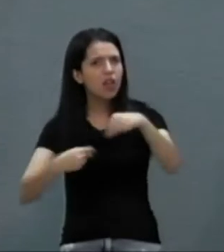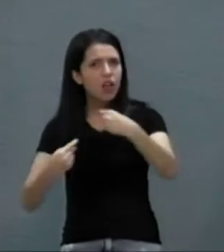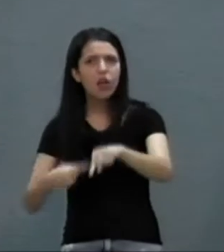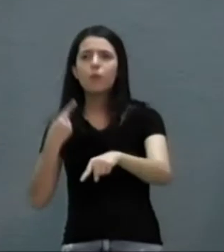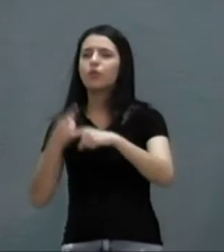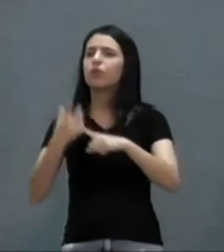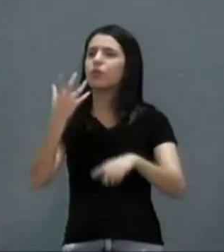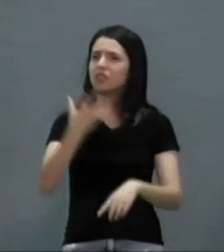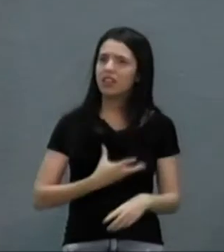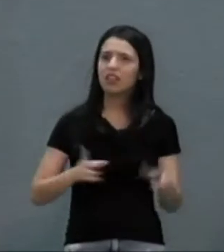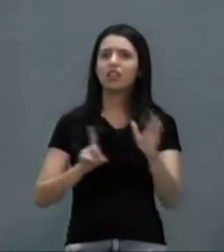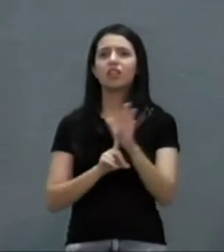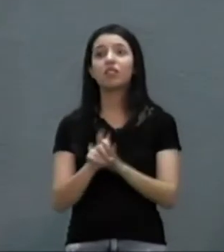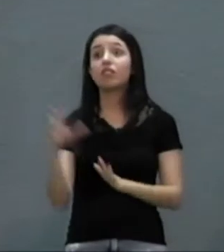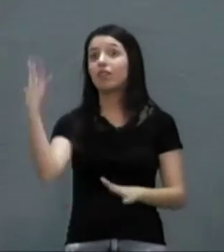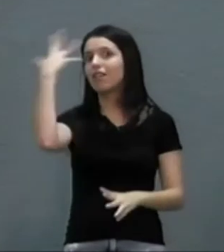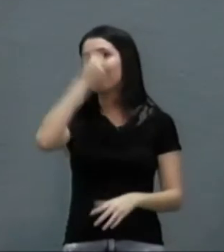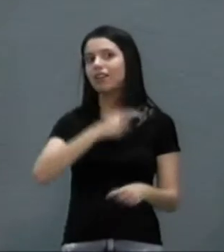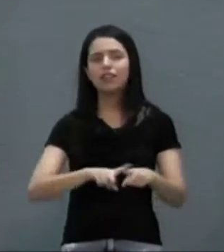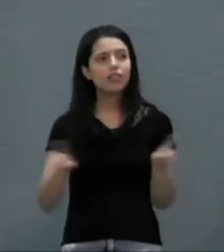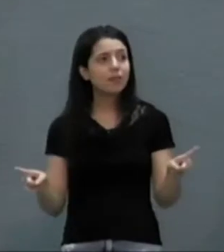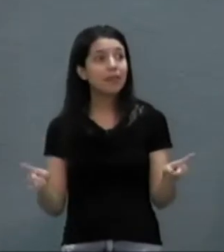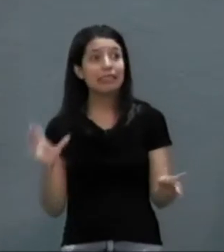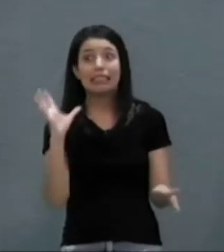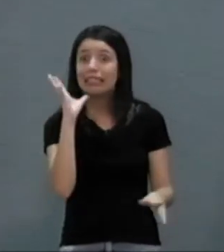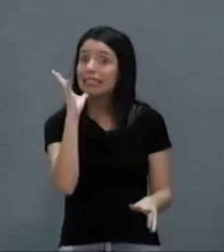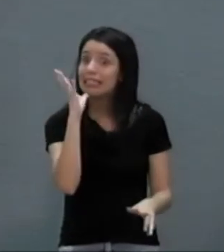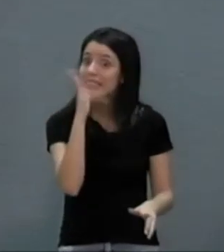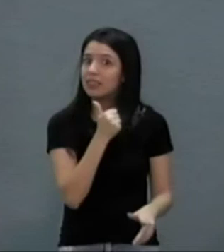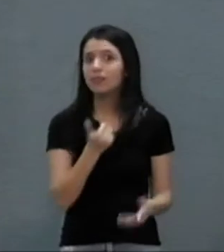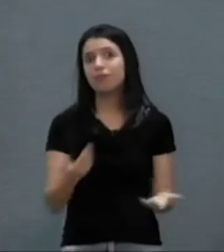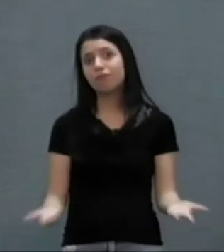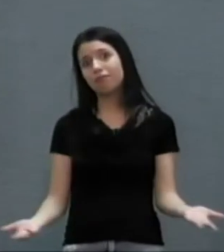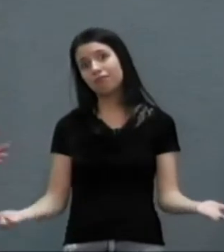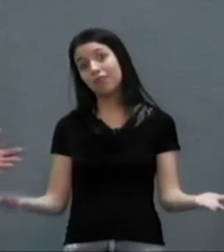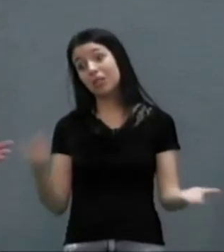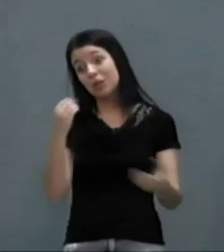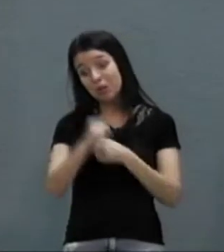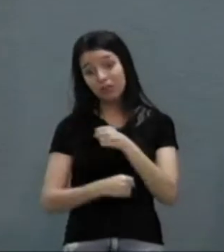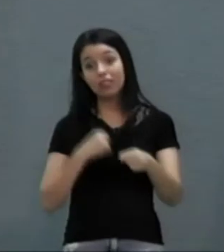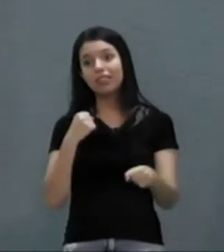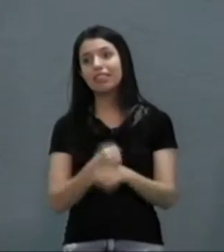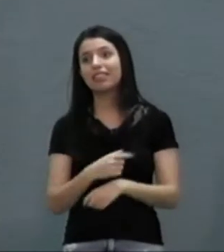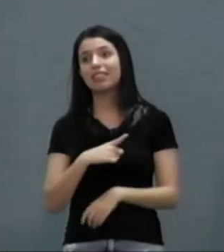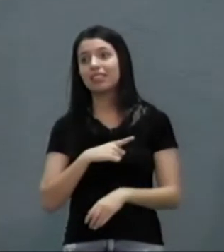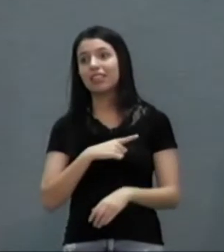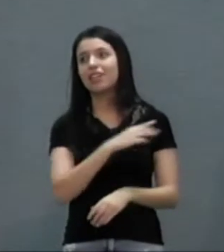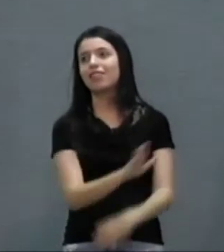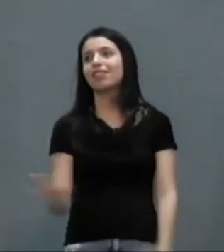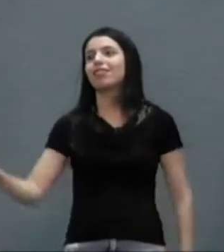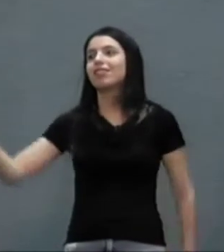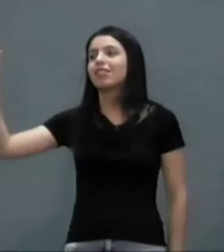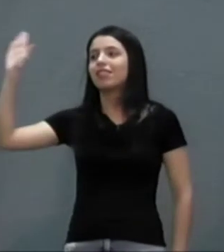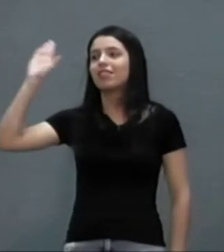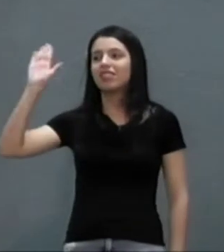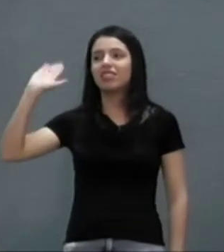lindo. Só que o jeito que eu estou vendo, está demorando demais. O ano que vem tem eleição. Estão se pintando meio